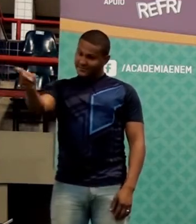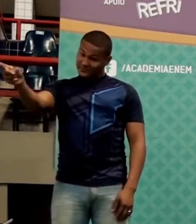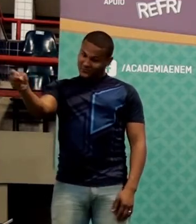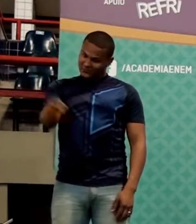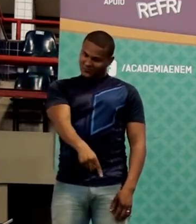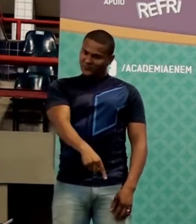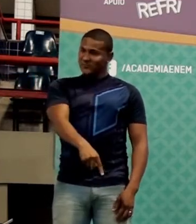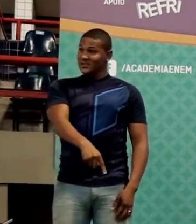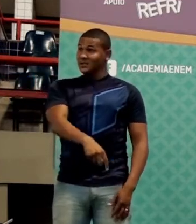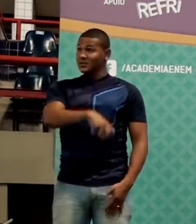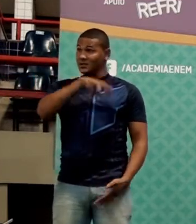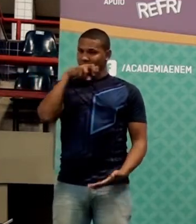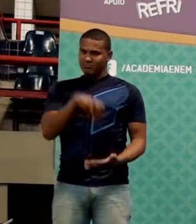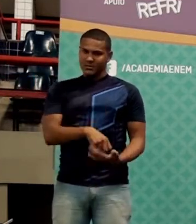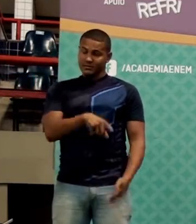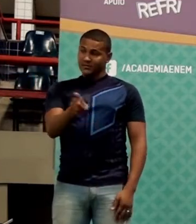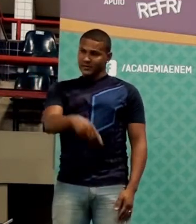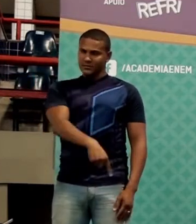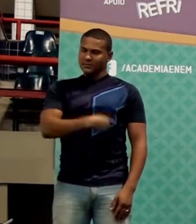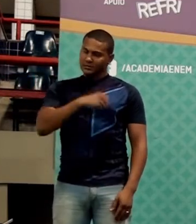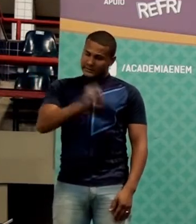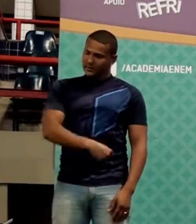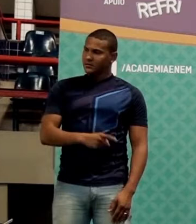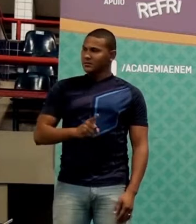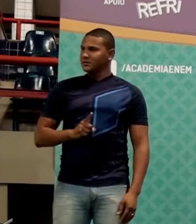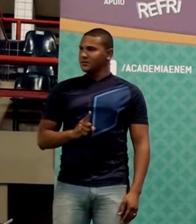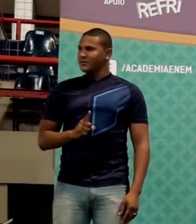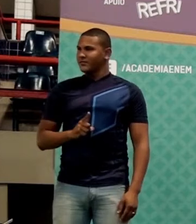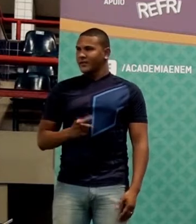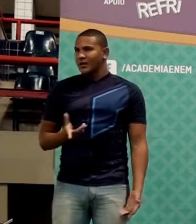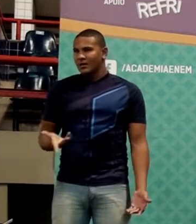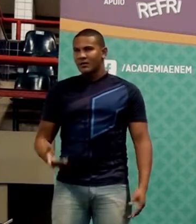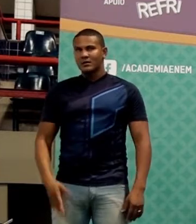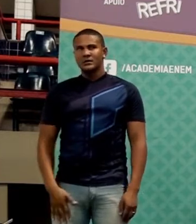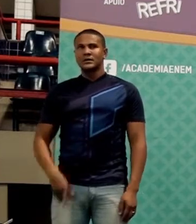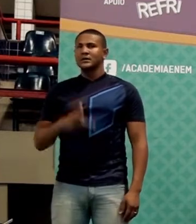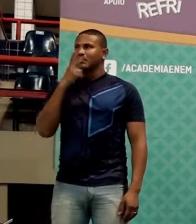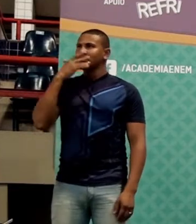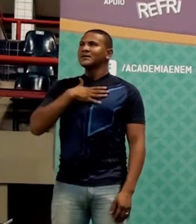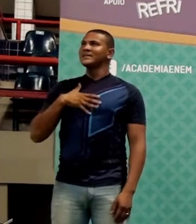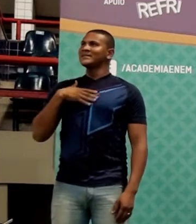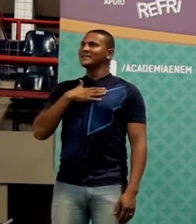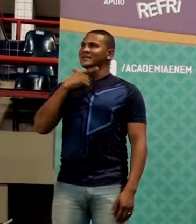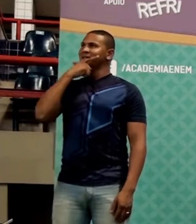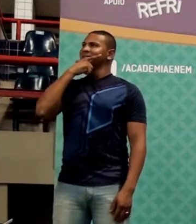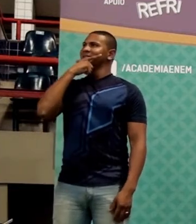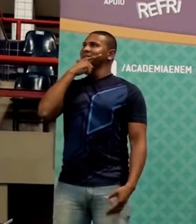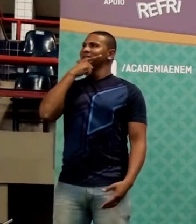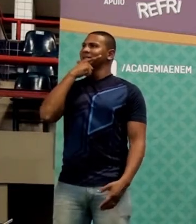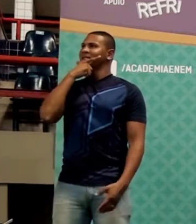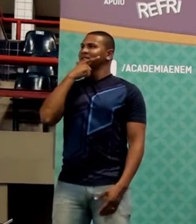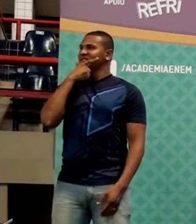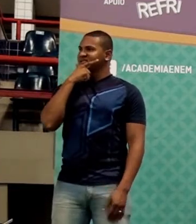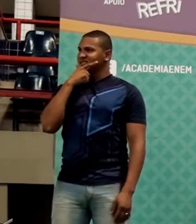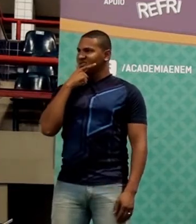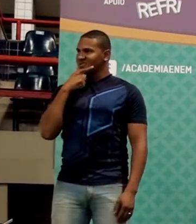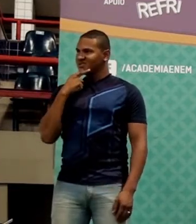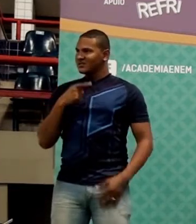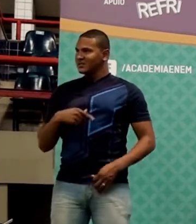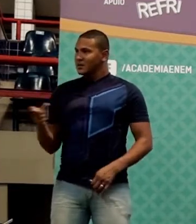Você não sai daqui que ele dá um cascudo. Olha, o pobre do menino morto de feliz, mas aí se a mãe correr atrás,